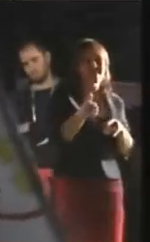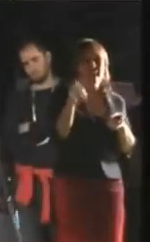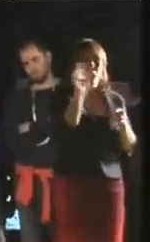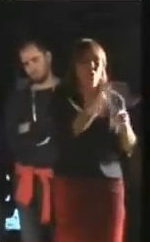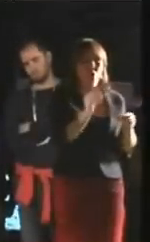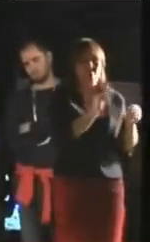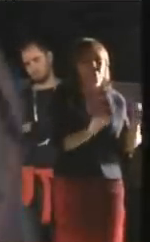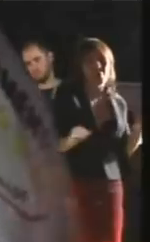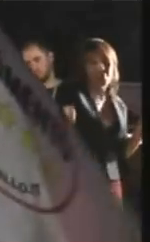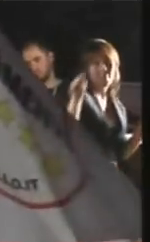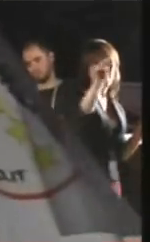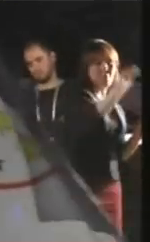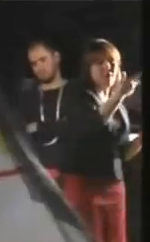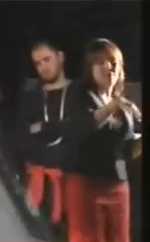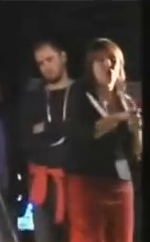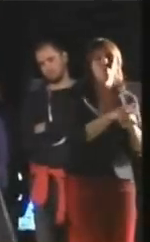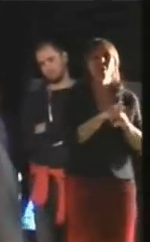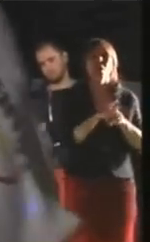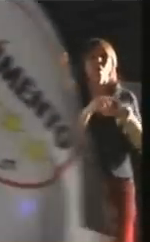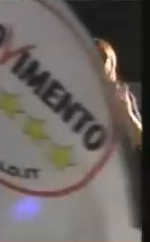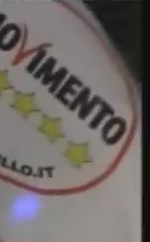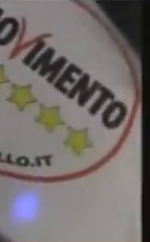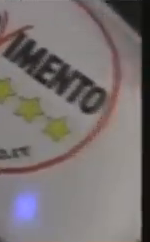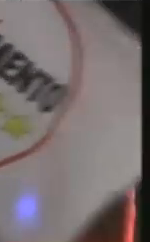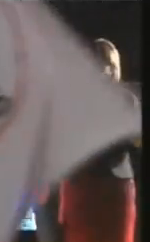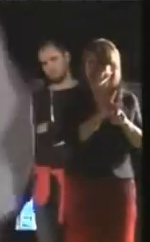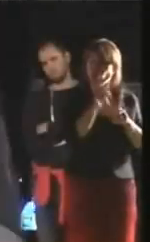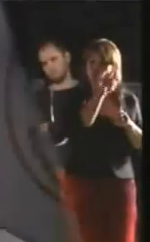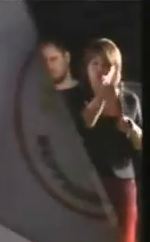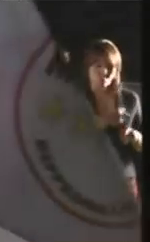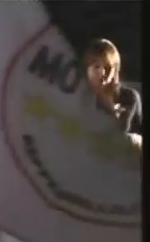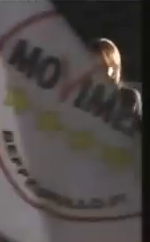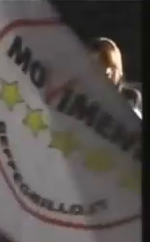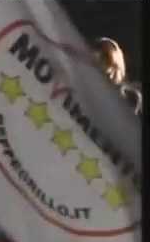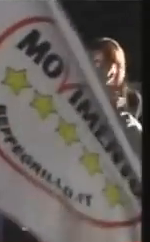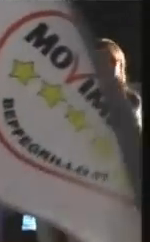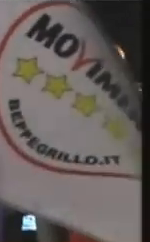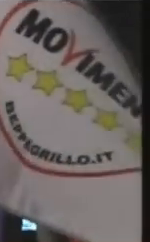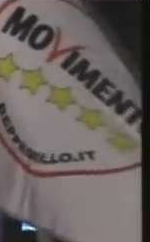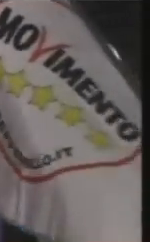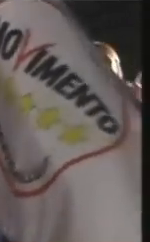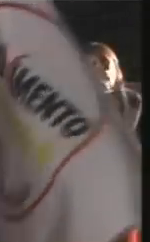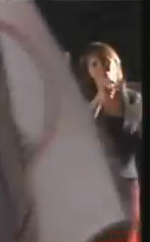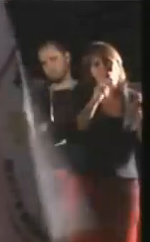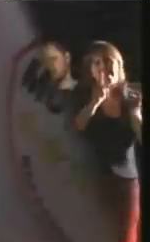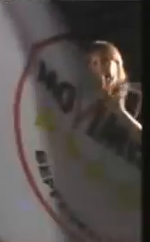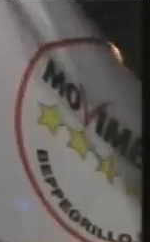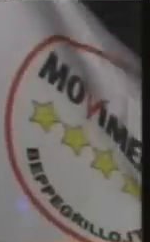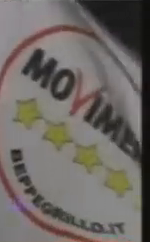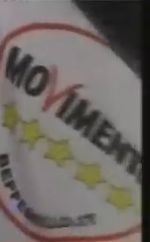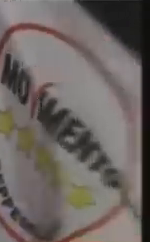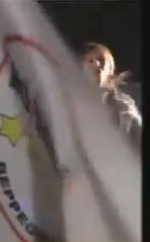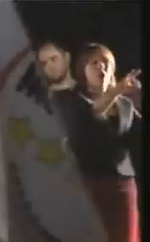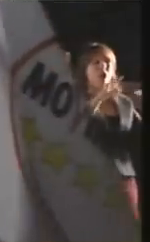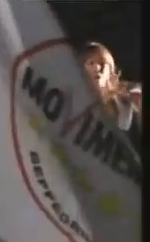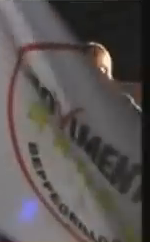Europa, nei politecnici di Zurigo, all'università di Wuppen, ho parlato con della gente meravigliosa, non sono miei i discorsi. Io